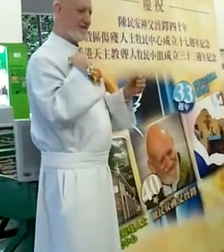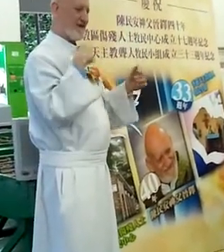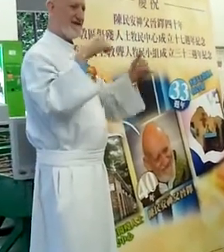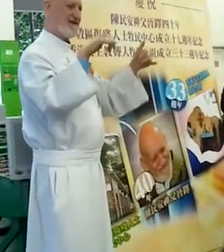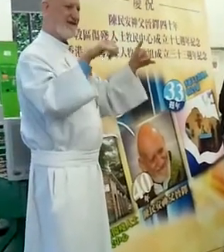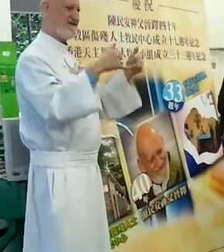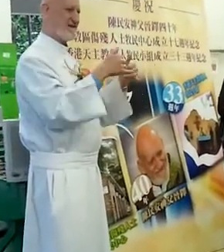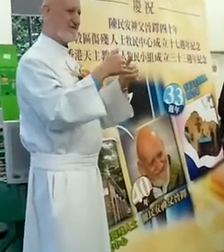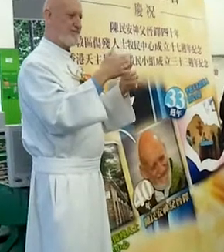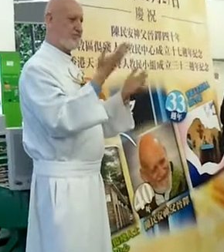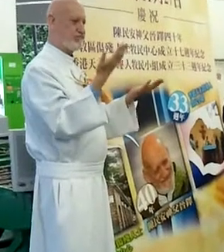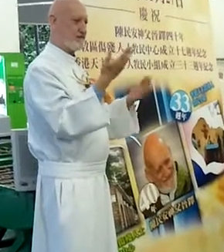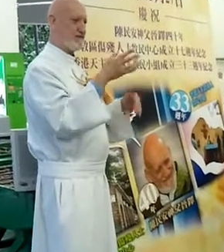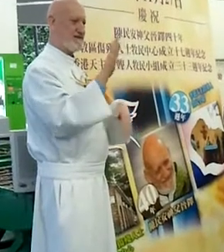撒。